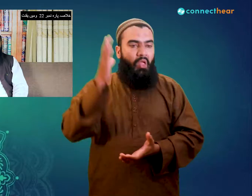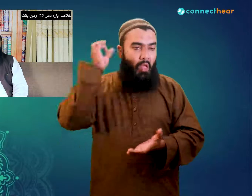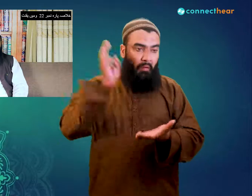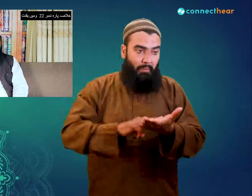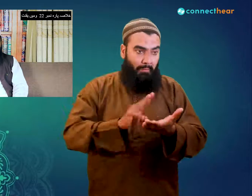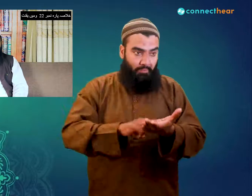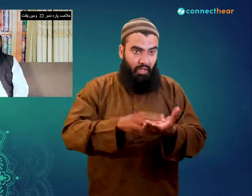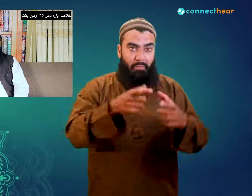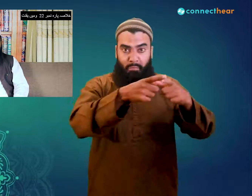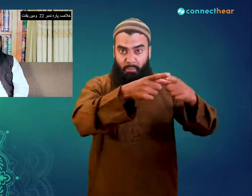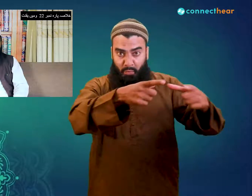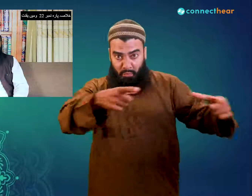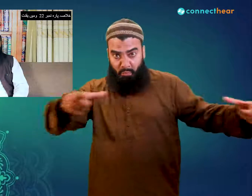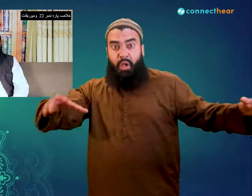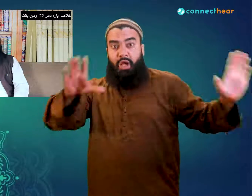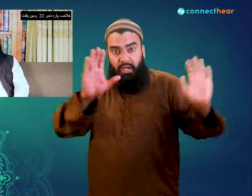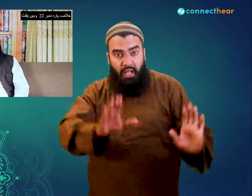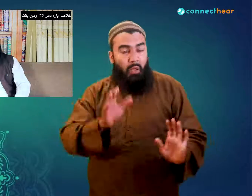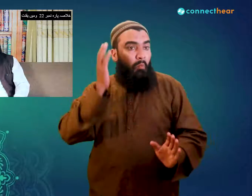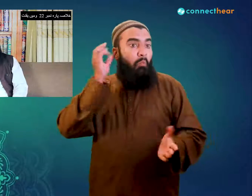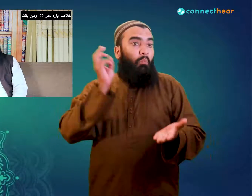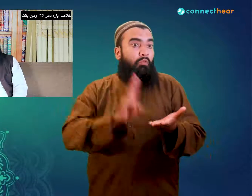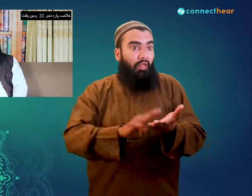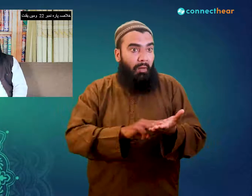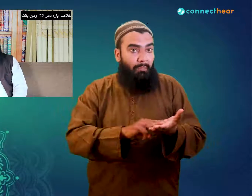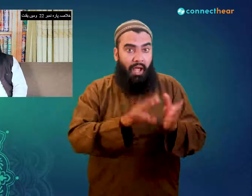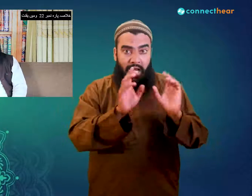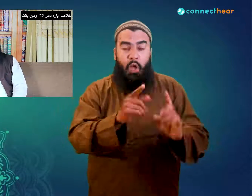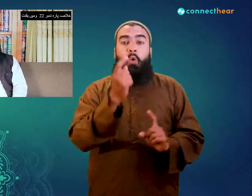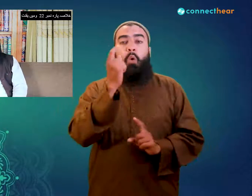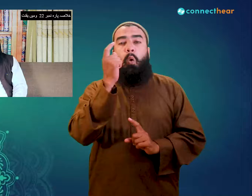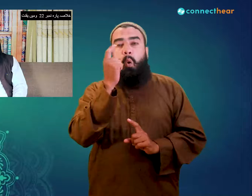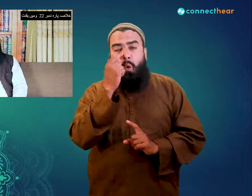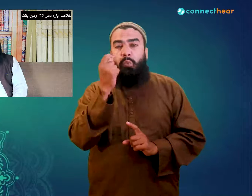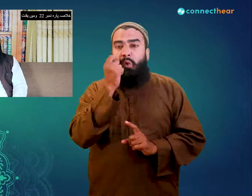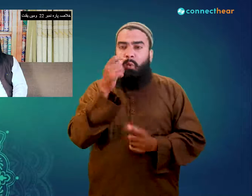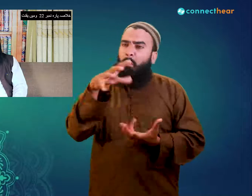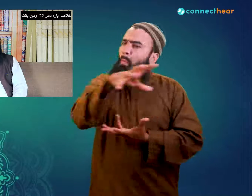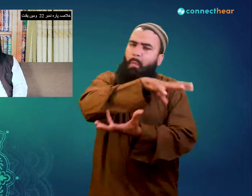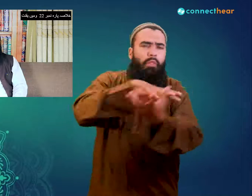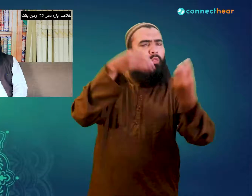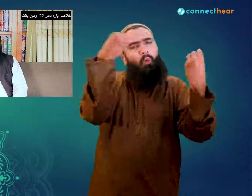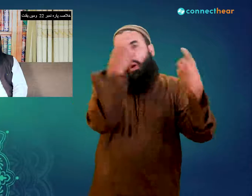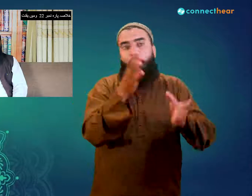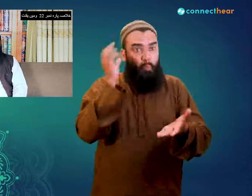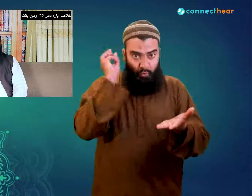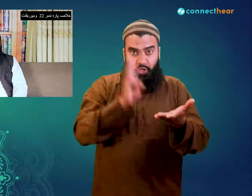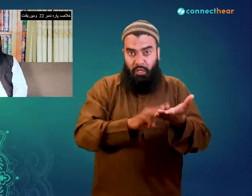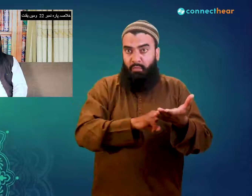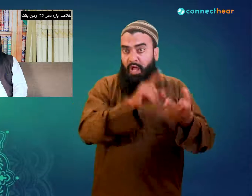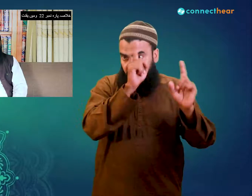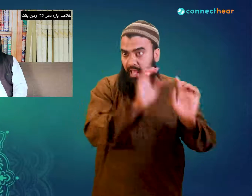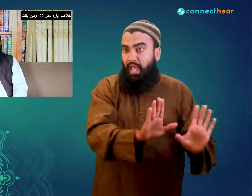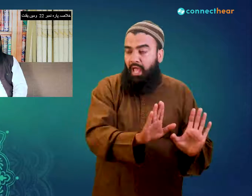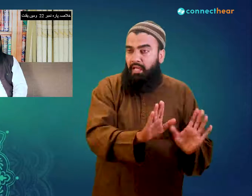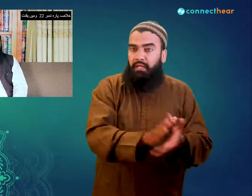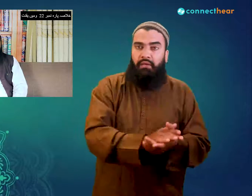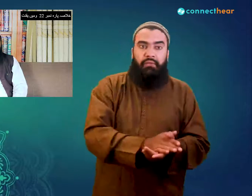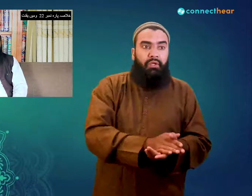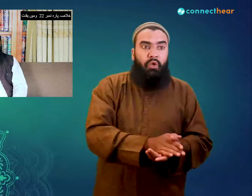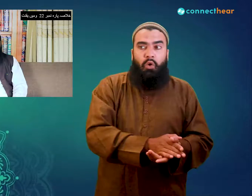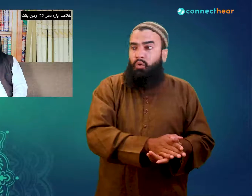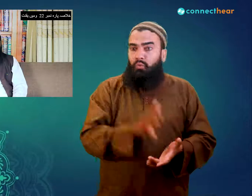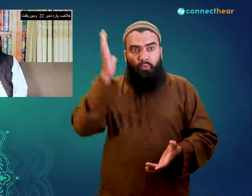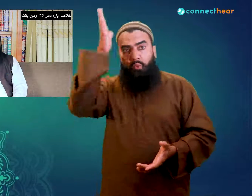اور مومن عورتوں کی ایذا کا بھی ساتھ ذکر فرما دیا کہ جو لوگ مومن مرد مومن عورتوں کو